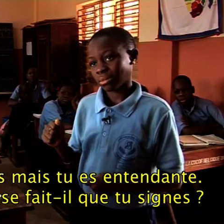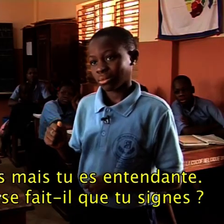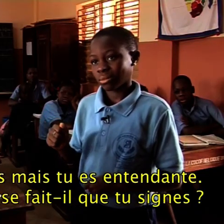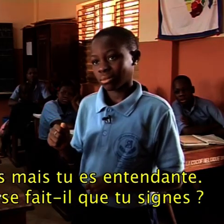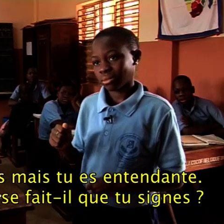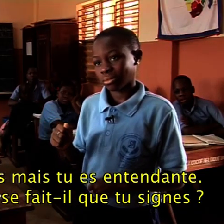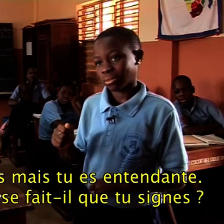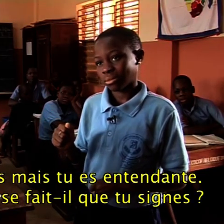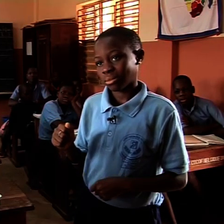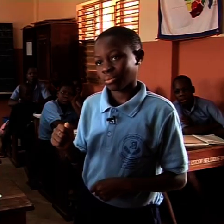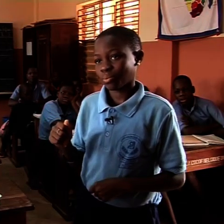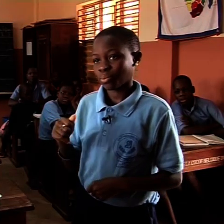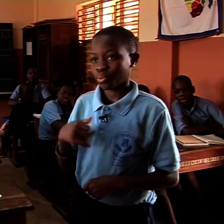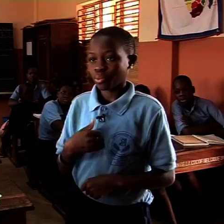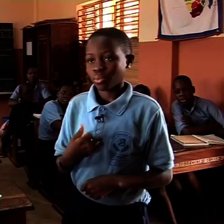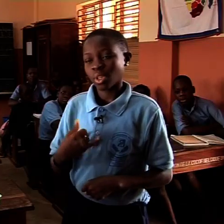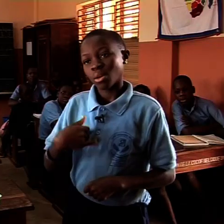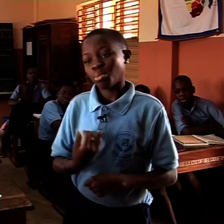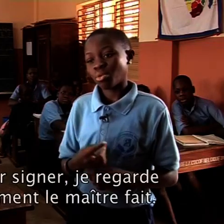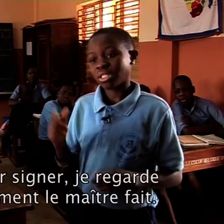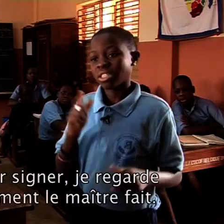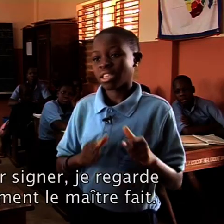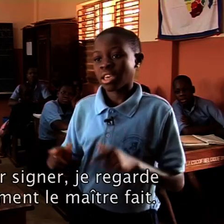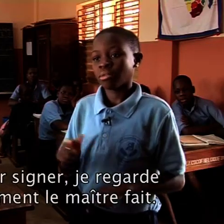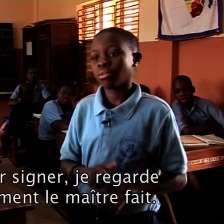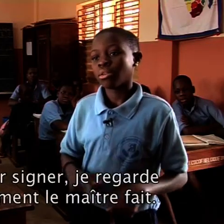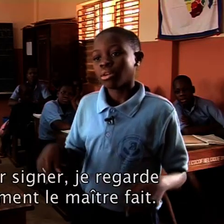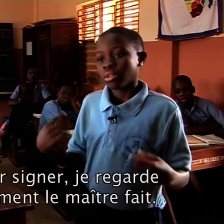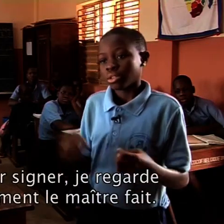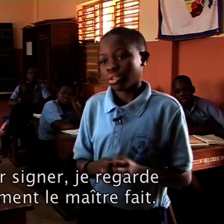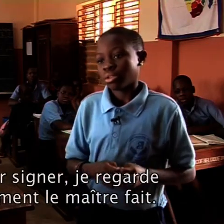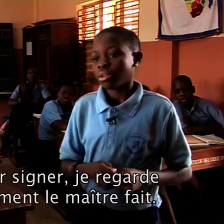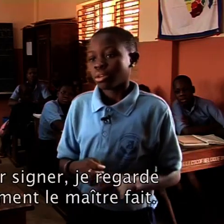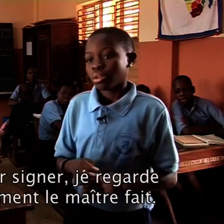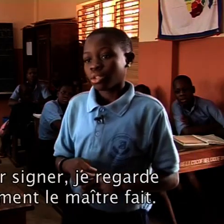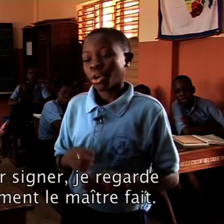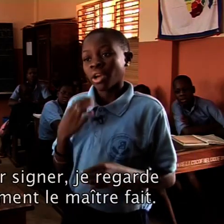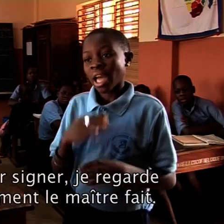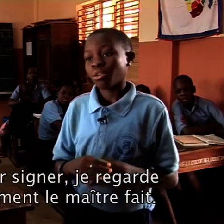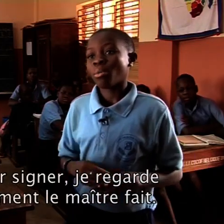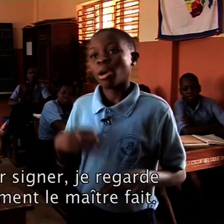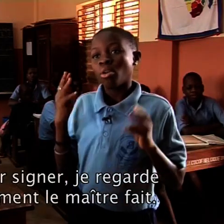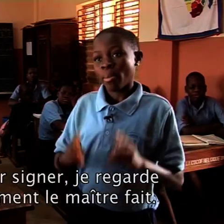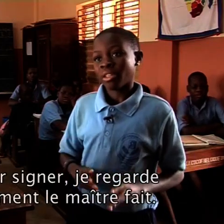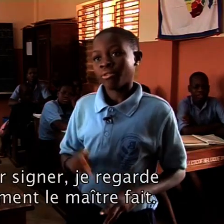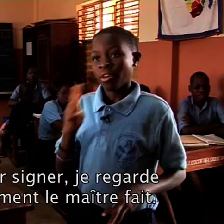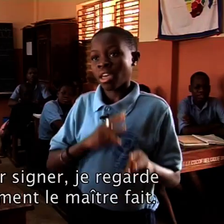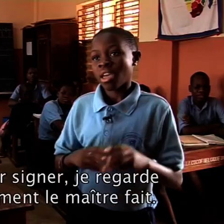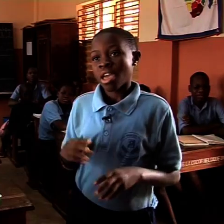fait-il que tu signes ? Pour signer, Je regarde comment le maître fait et